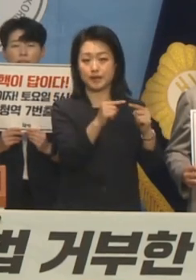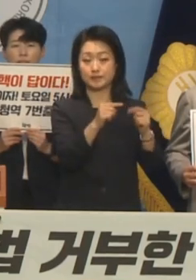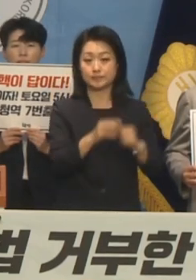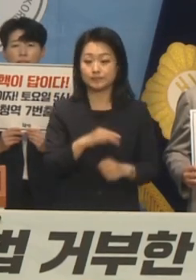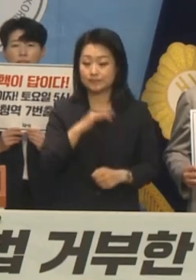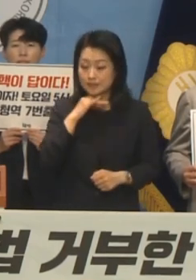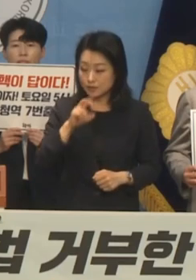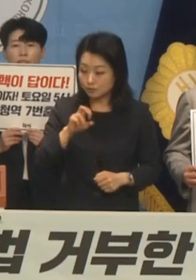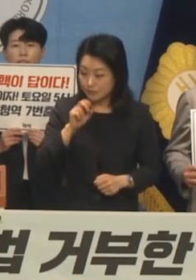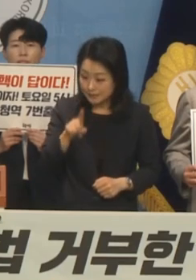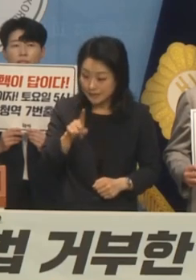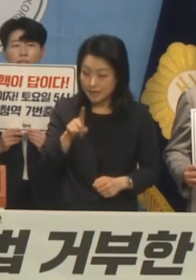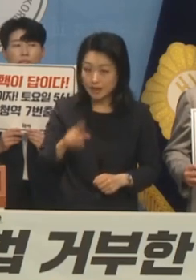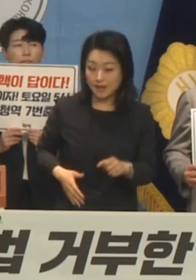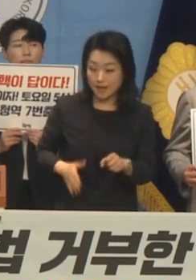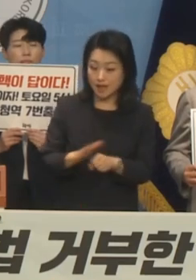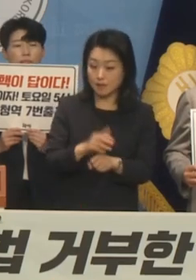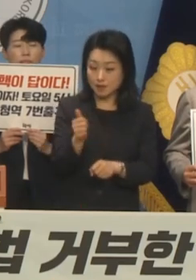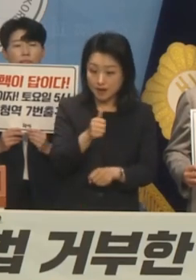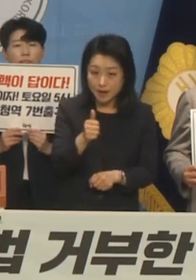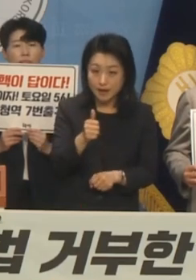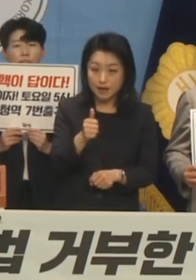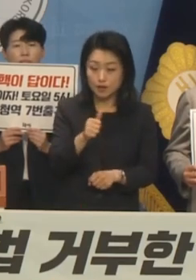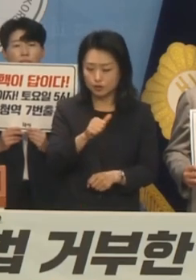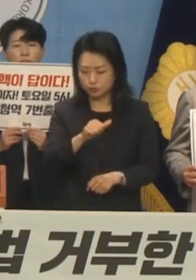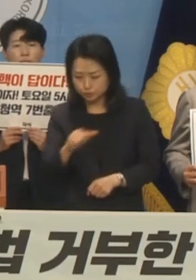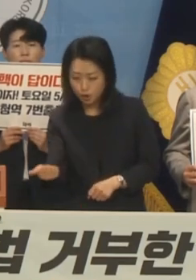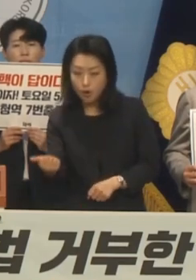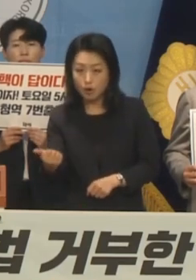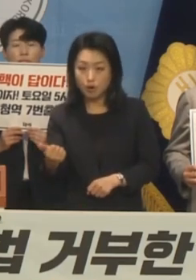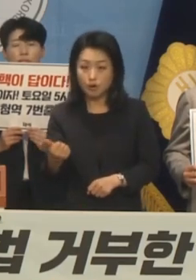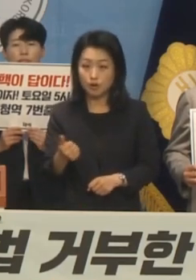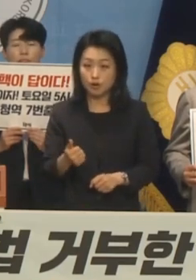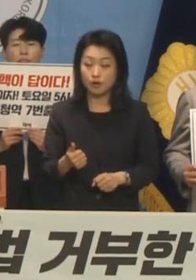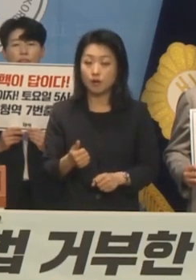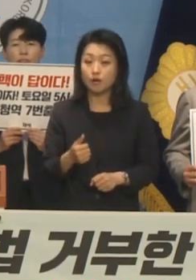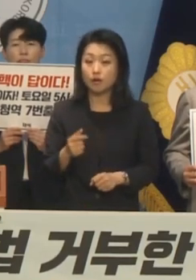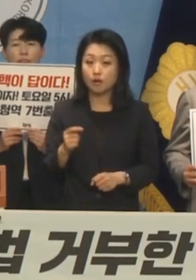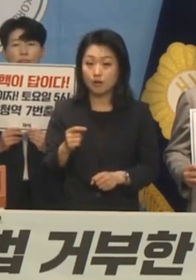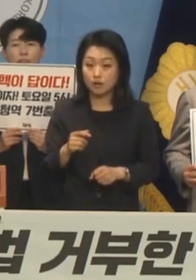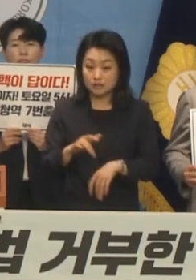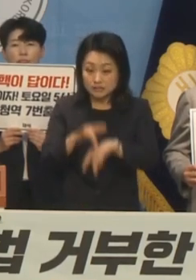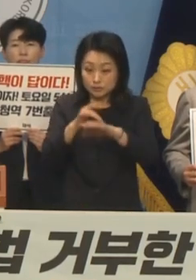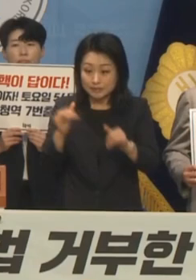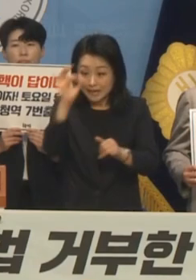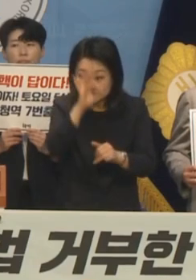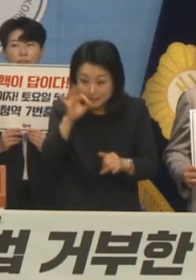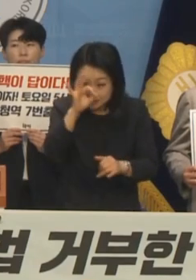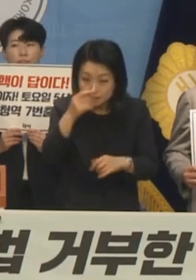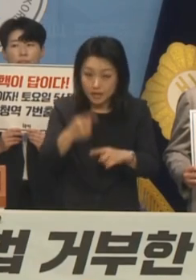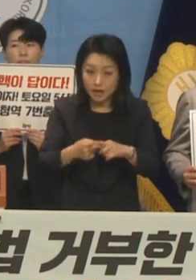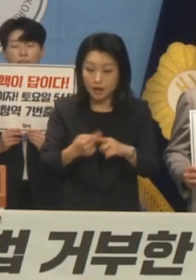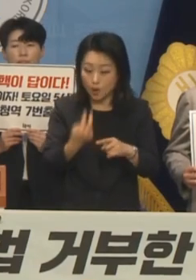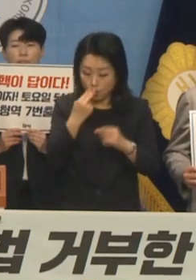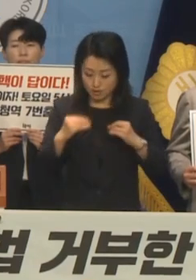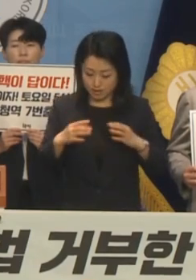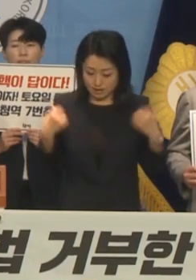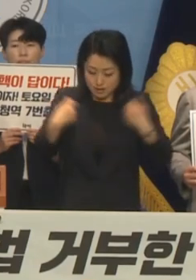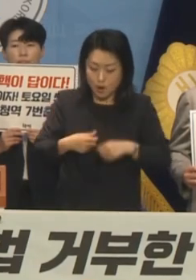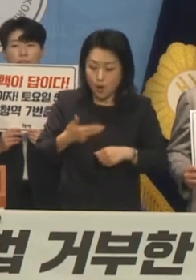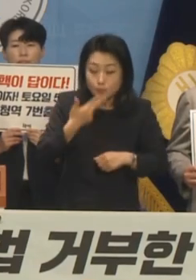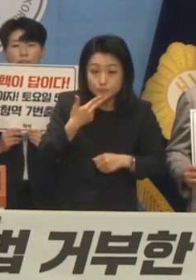21살의 해병대원이 최소한의 안전장치도 없이 수색에 나섰다가 목숨을 잃었습니다.